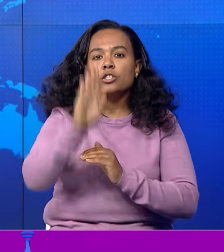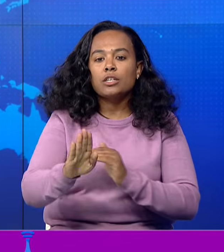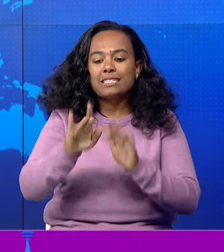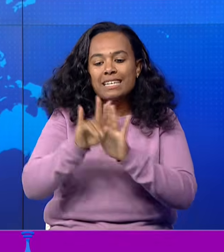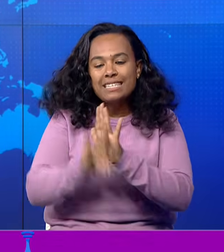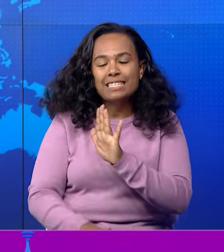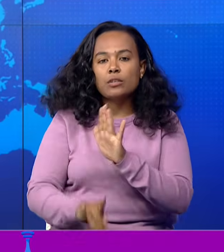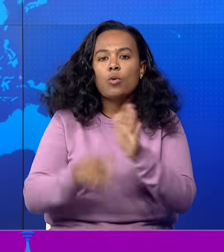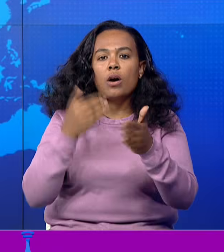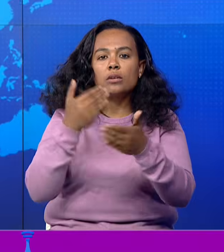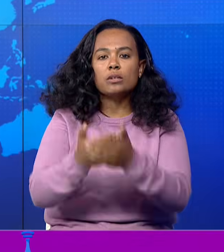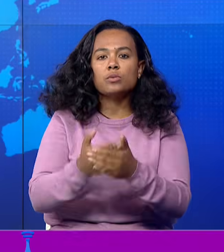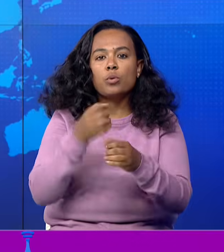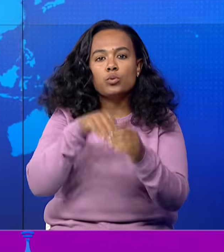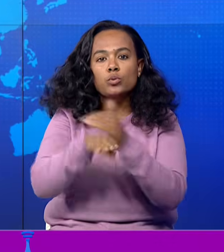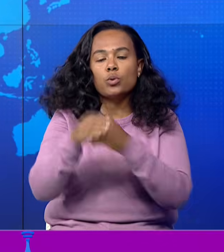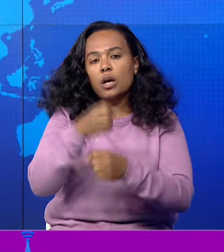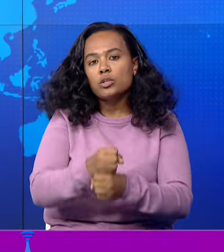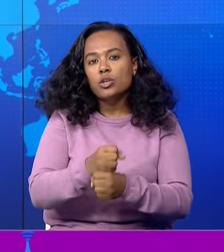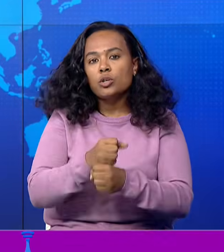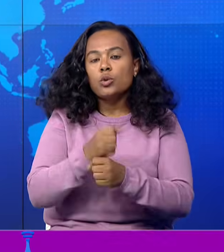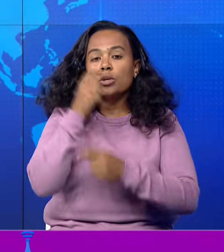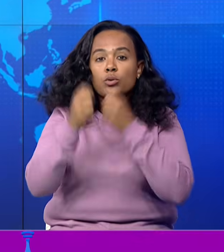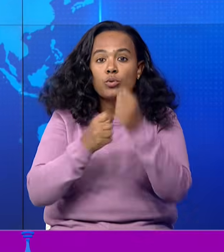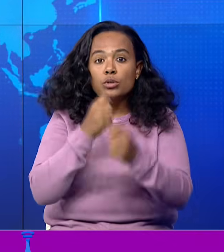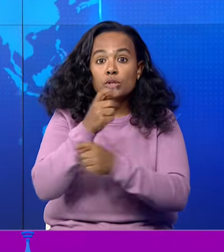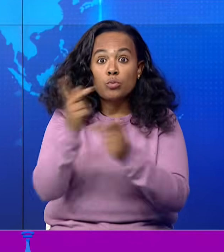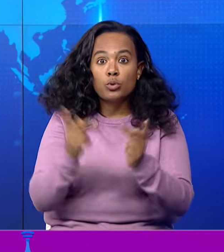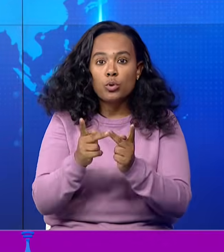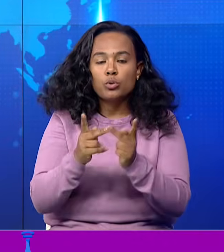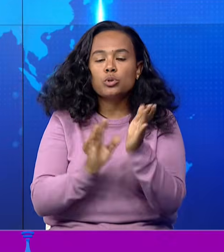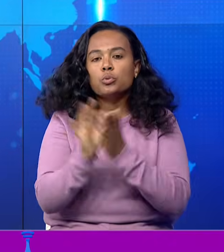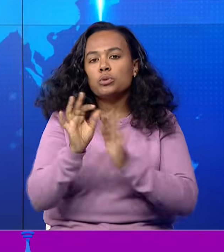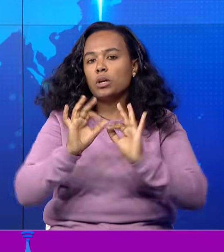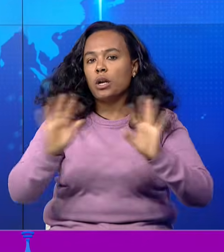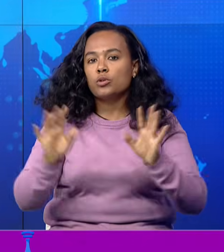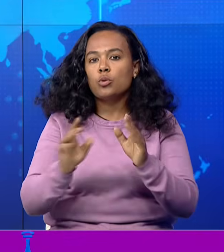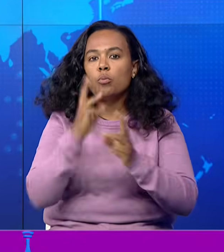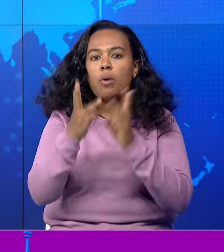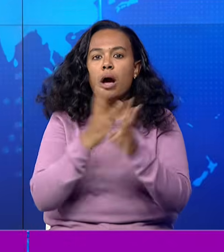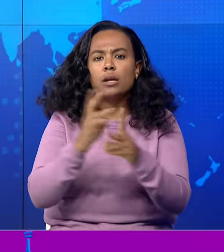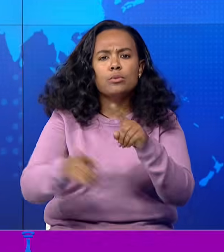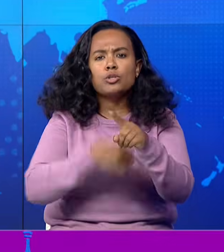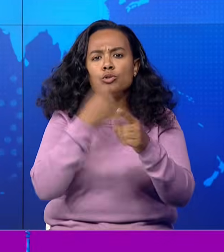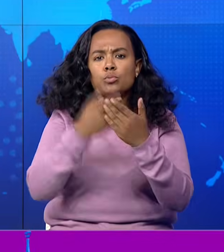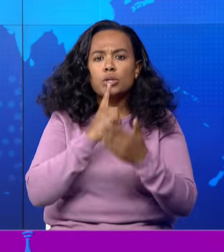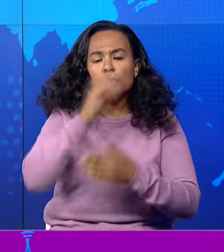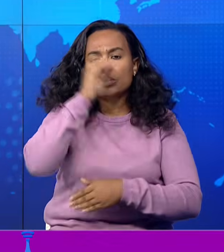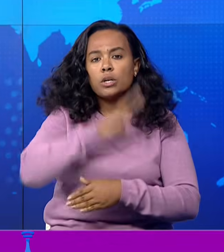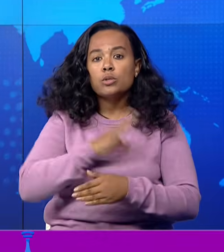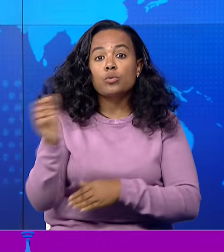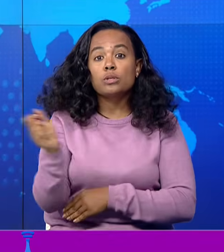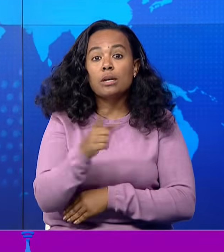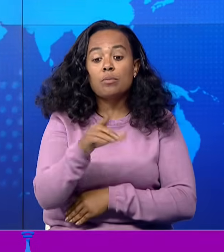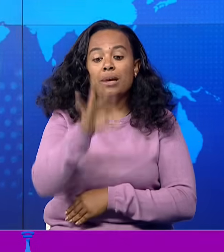ስፍራዋ ዳሎል በጉያው የያዘቻቸው የቱሪዝም መስህብ ስፍራዎች ቁጥር ስፍር የላቸውም። በዓለም ረጅሙ ወንዝ አባይ መገኛ ናት። የሰው ዘር መገኛ ያስባሏት